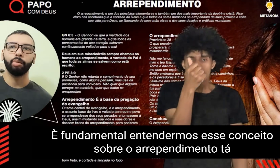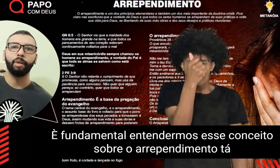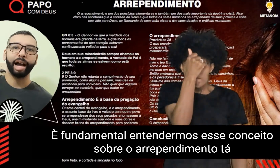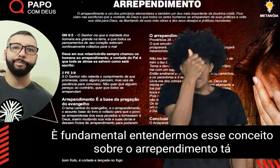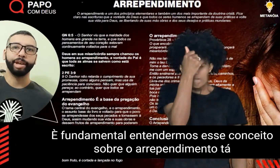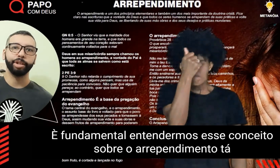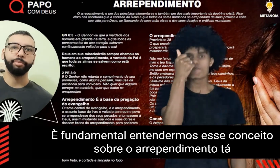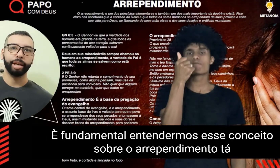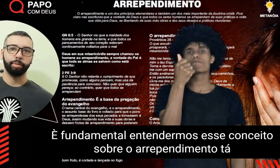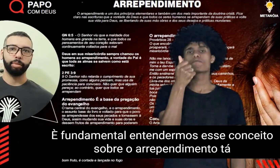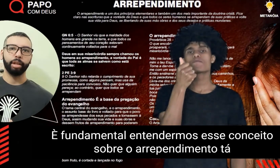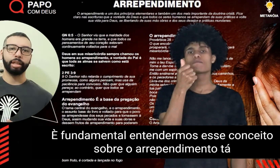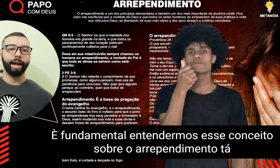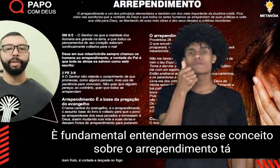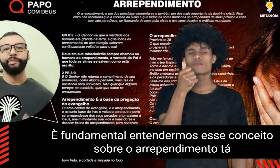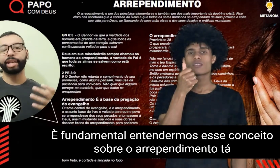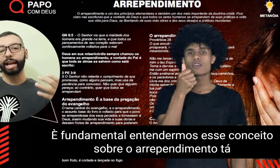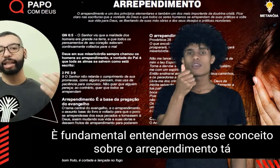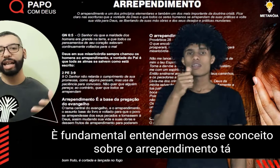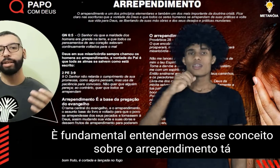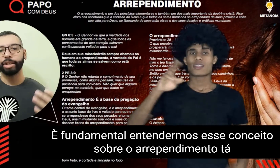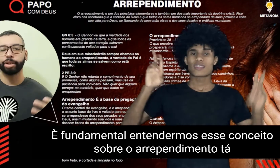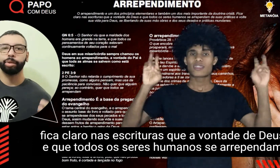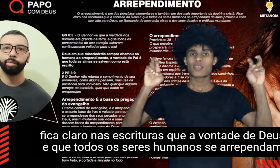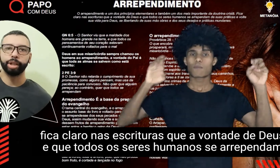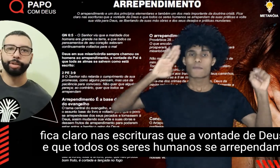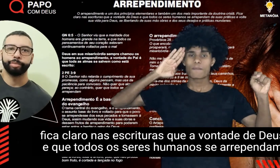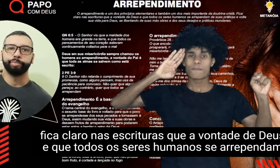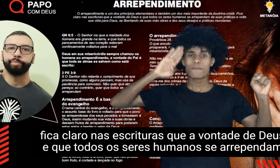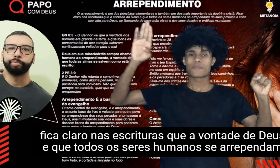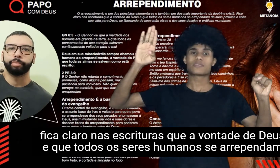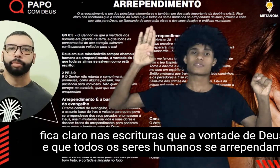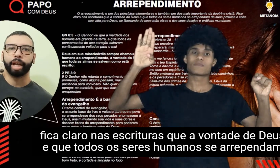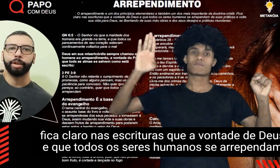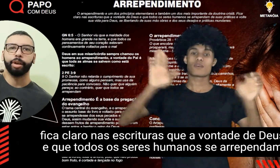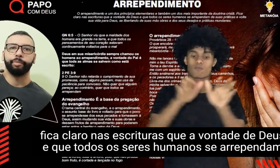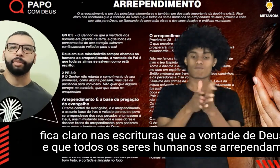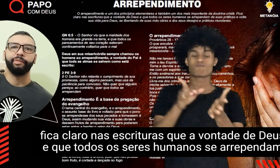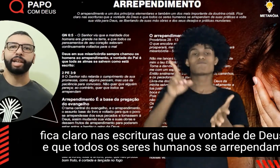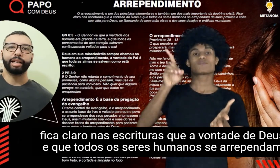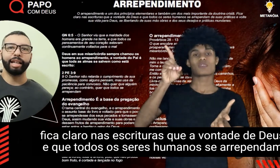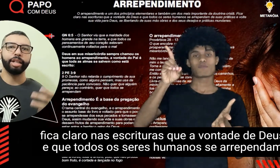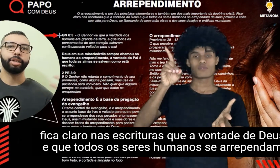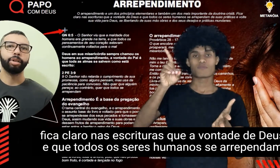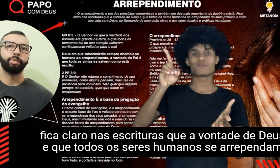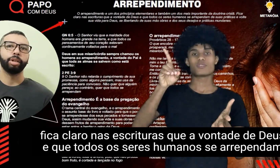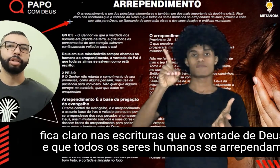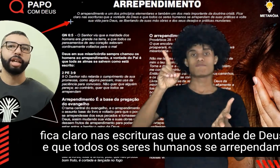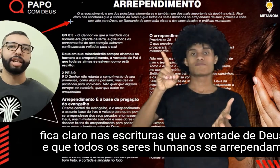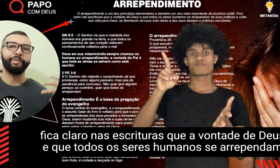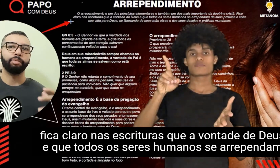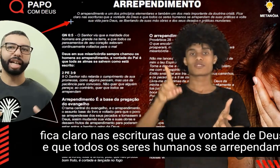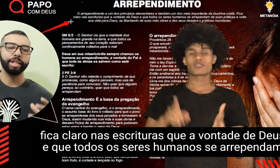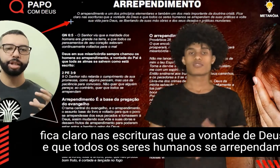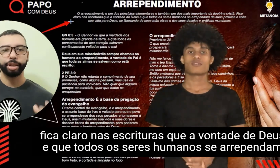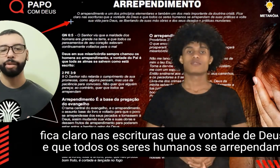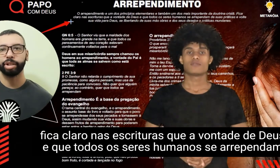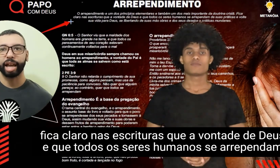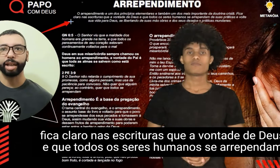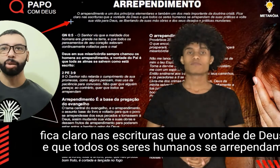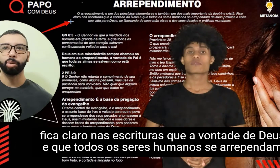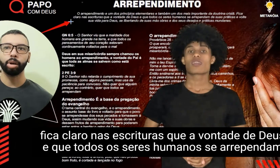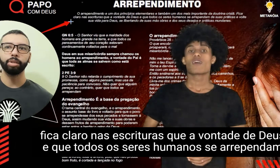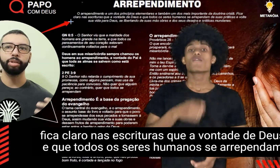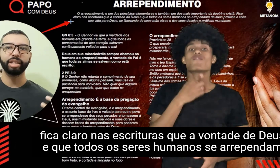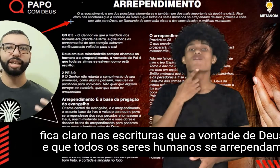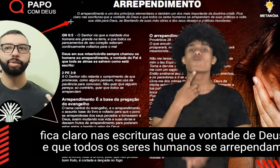sobre o arrependimento, tá? Fica claro nas Escrituras, fica claro nas Escrituras que a vontade de Deus